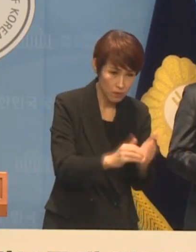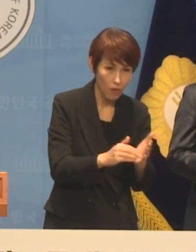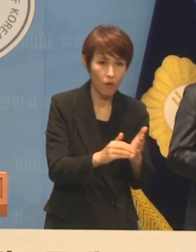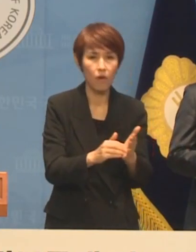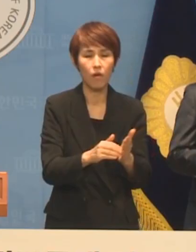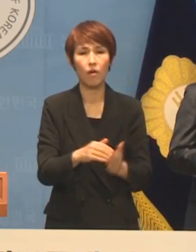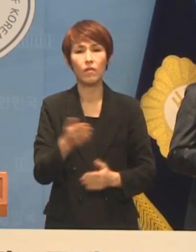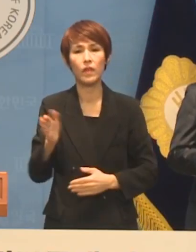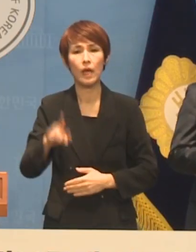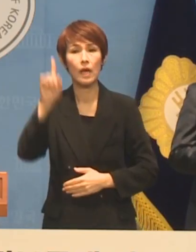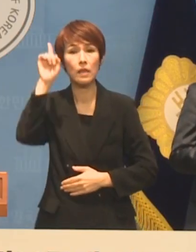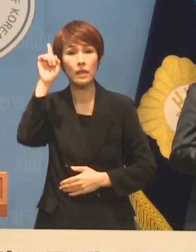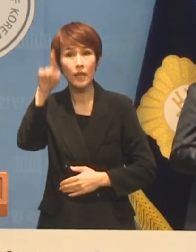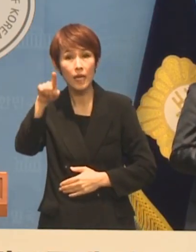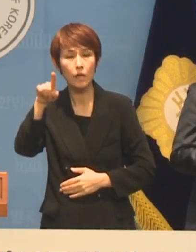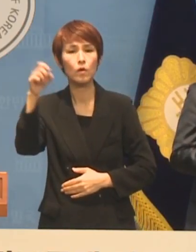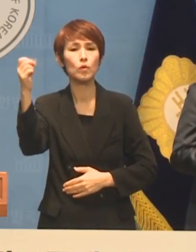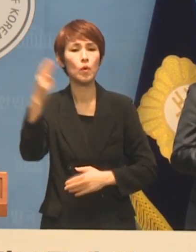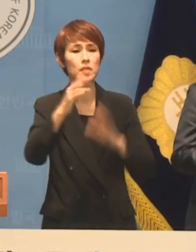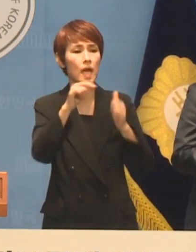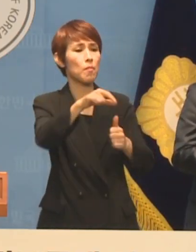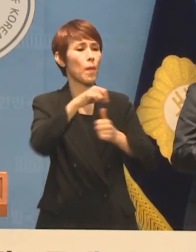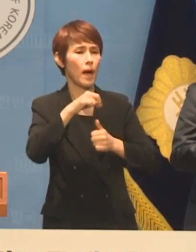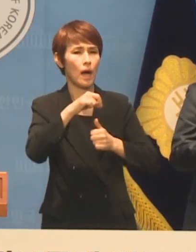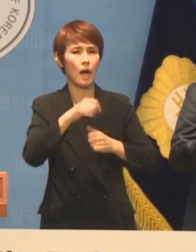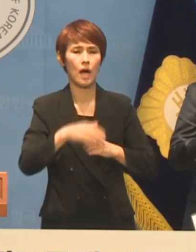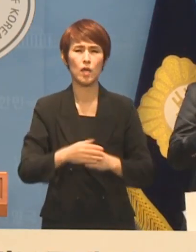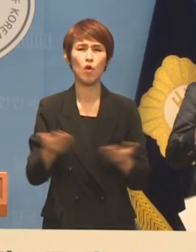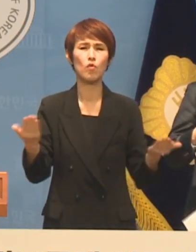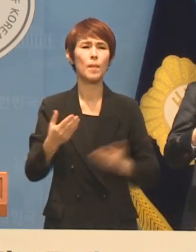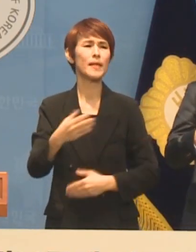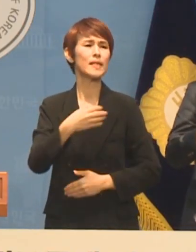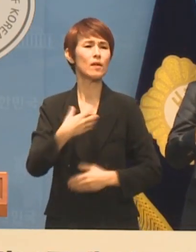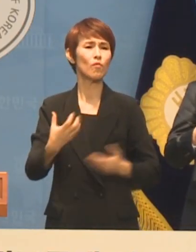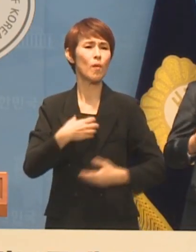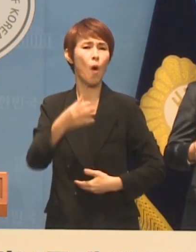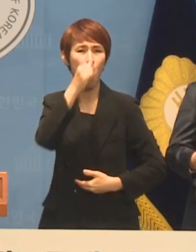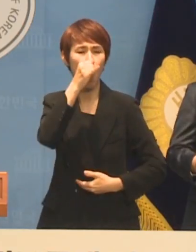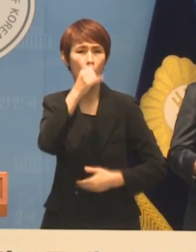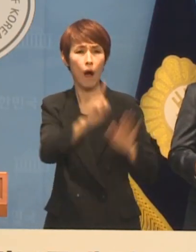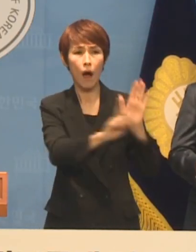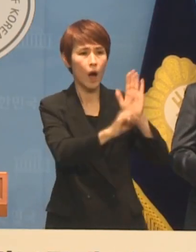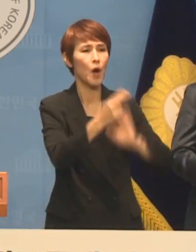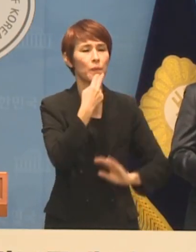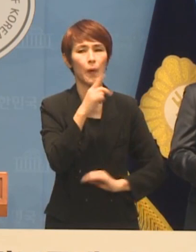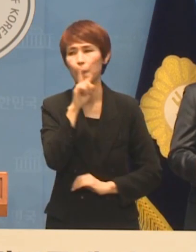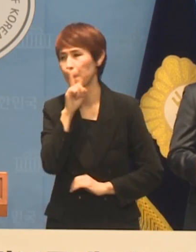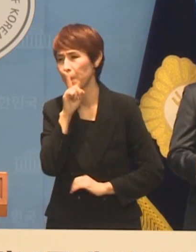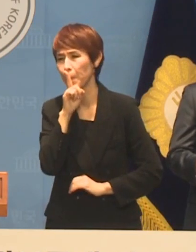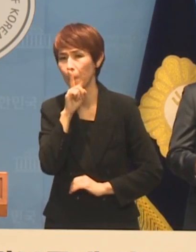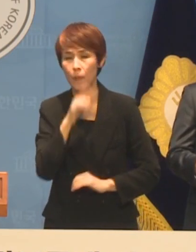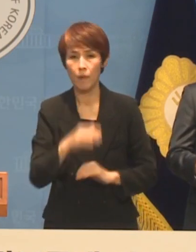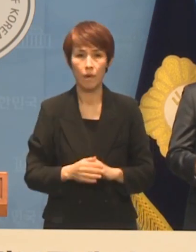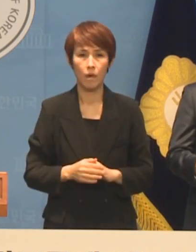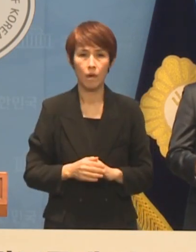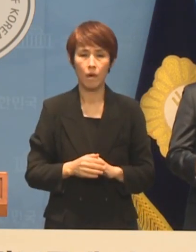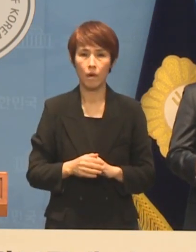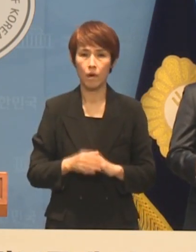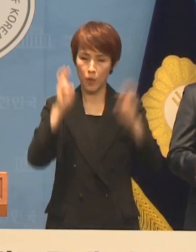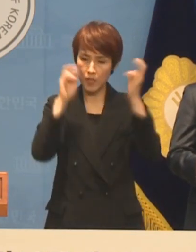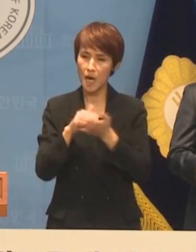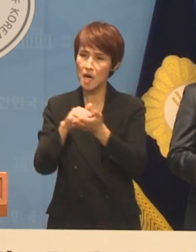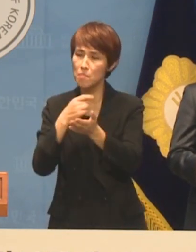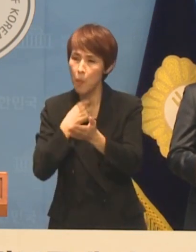뽑습니다. 하지만 이 일이 위험한 일이라고 알려주지는 않습니다. 구인 사이트에 들어가서 채용